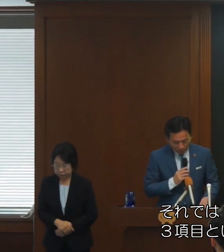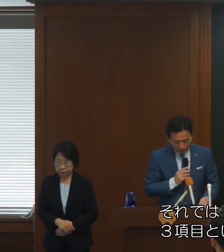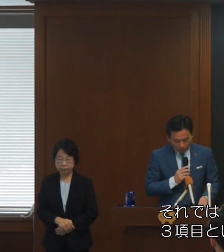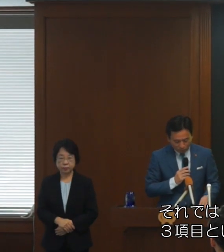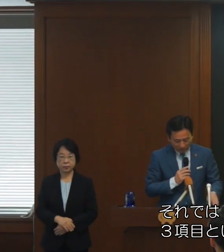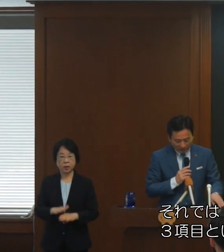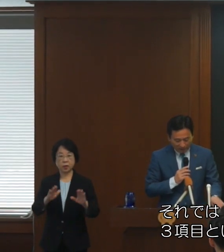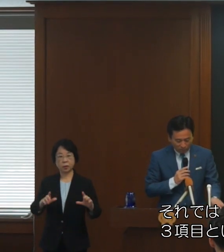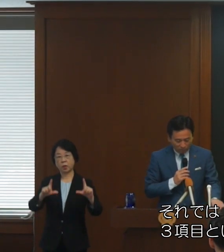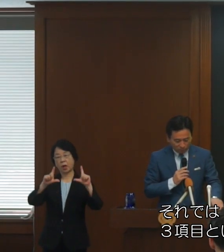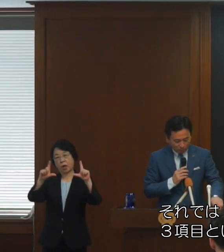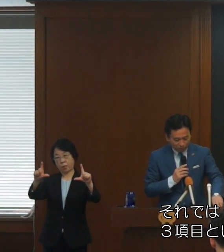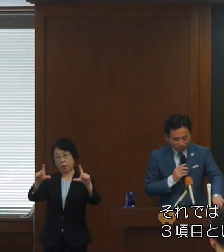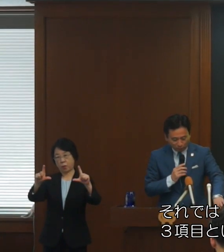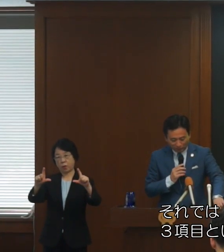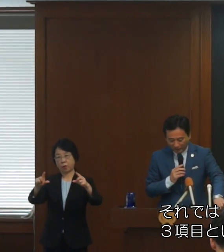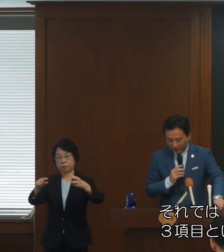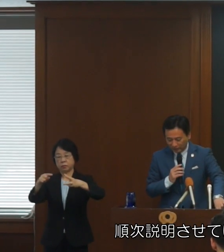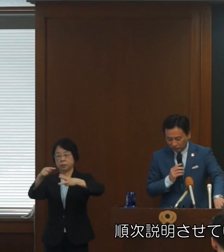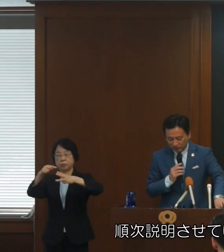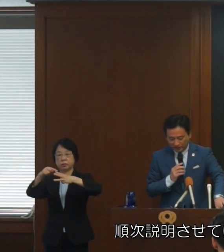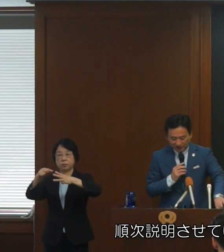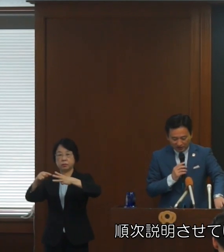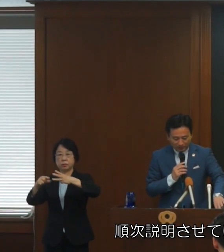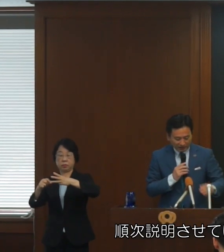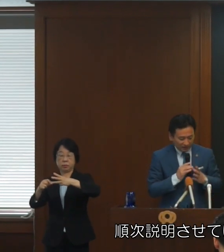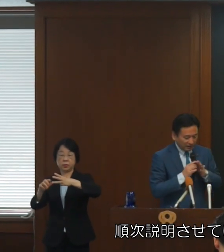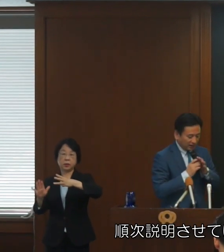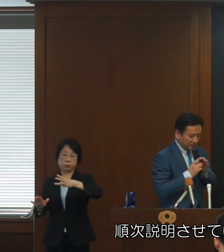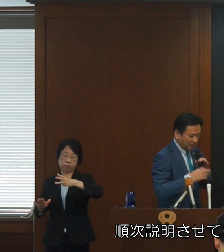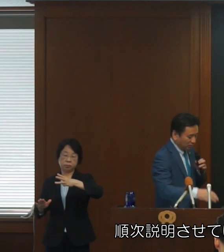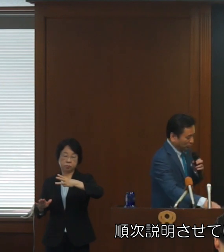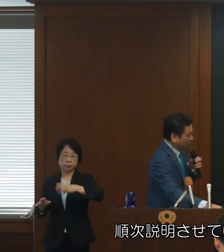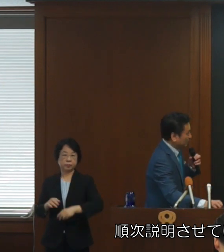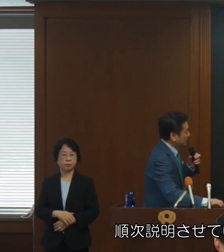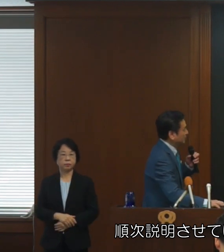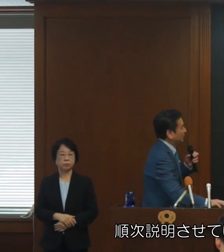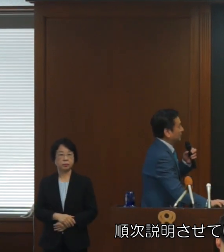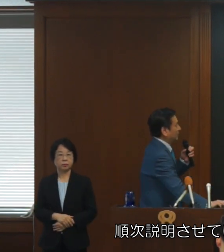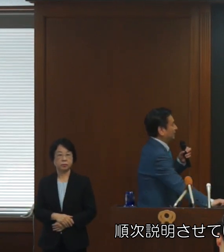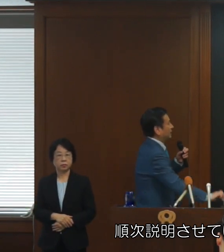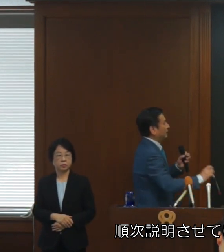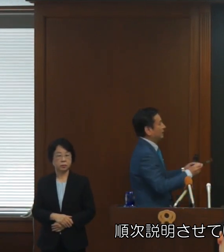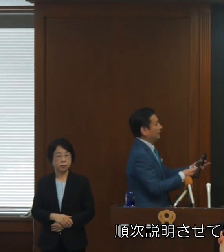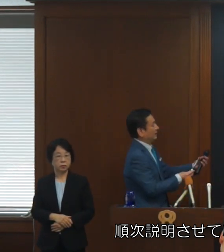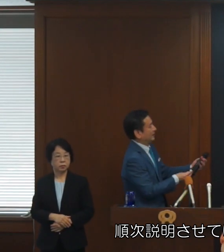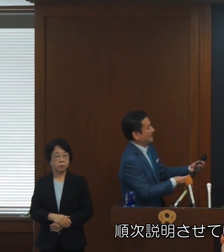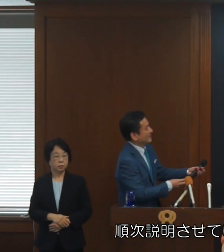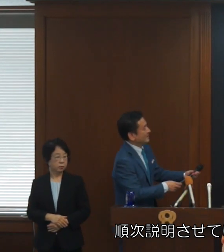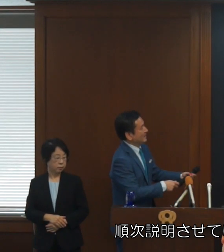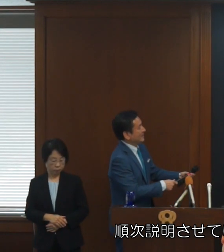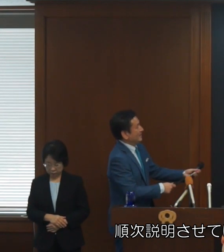では今日は発表項目が3項目ということで順次説明させていただきたいと思います